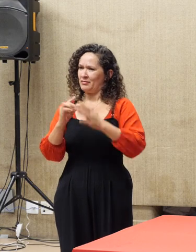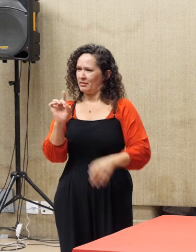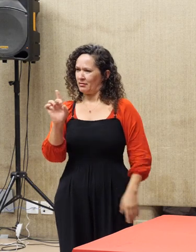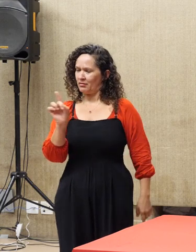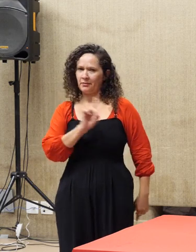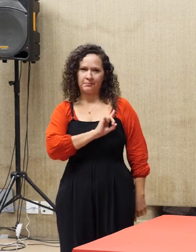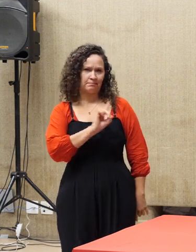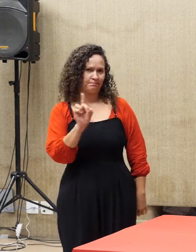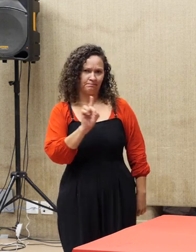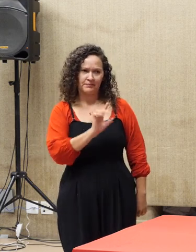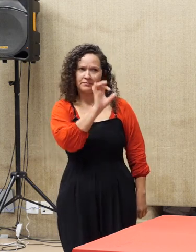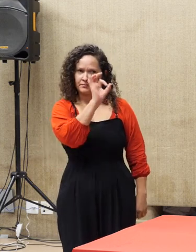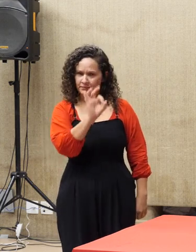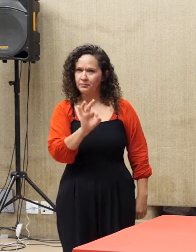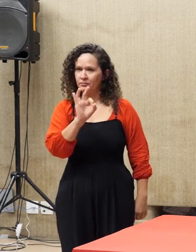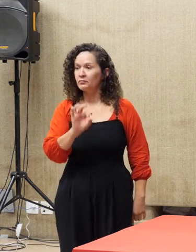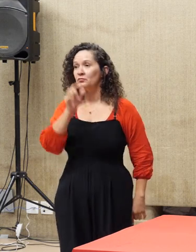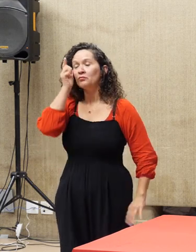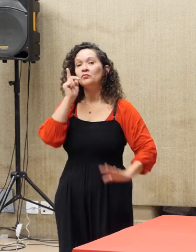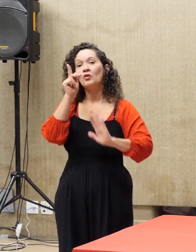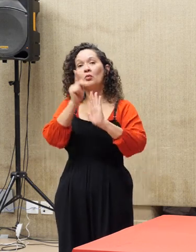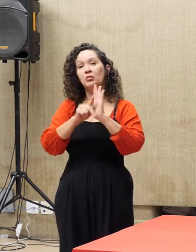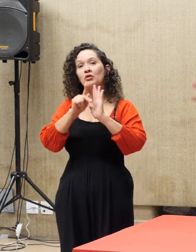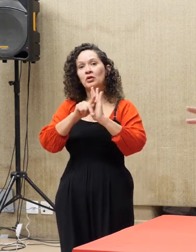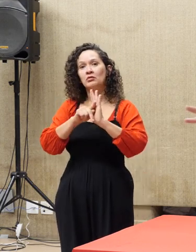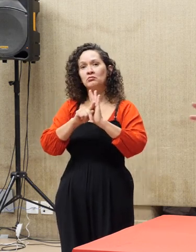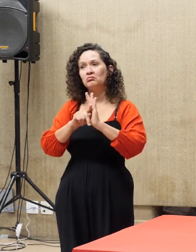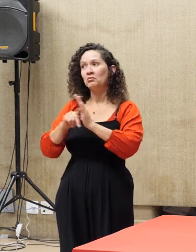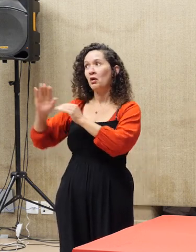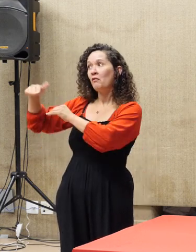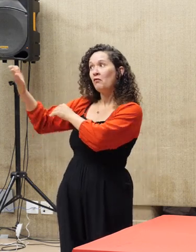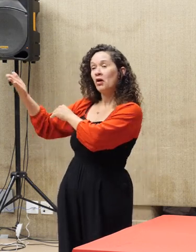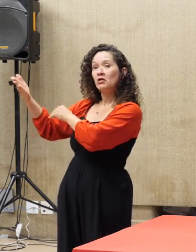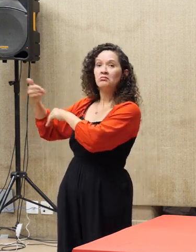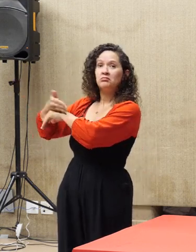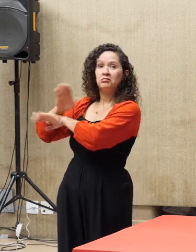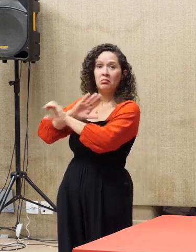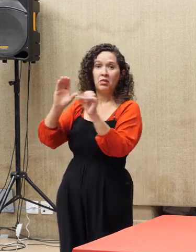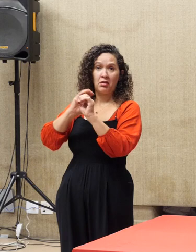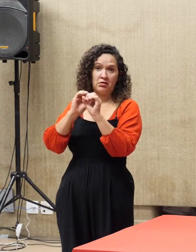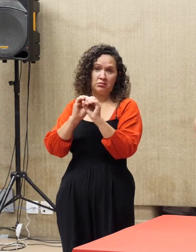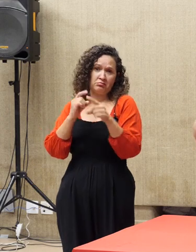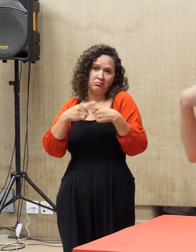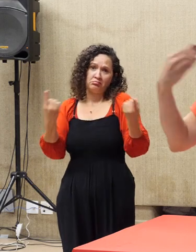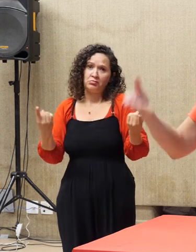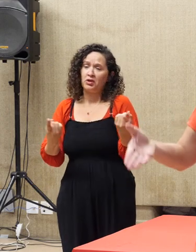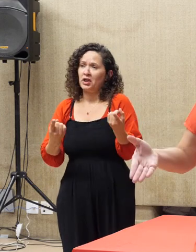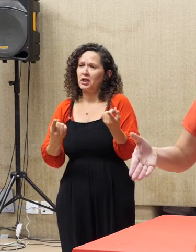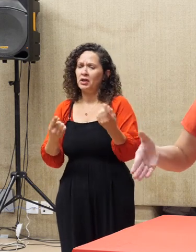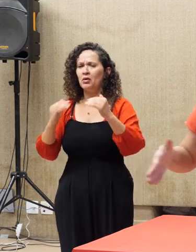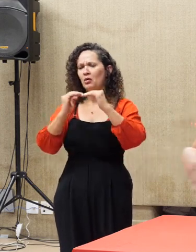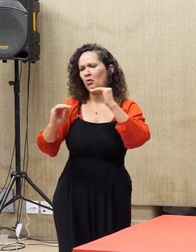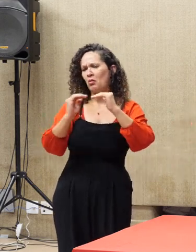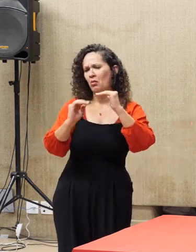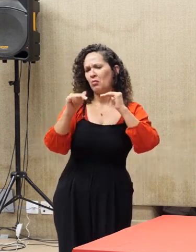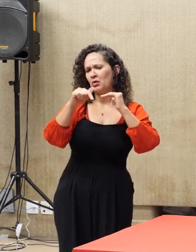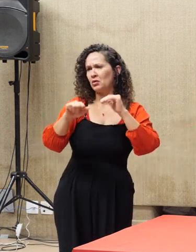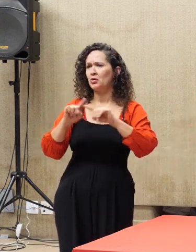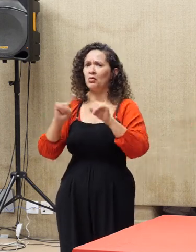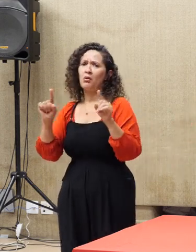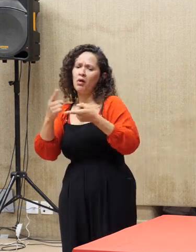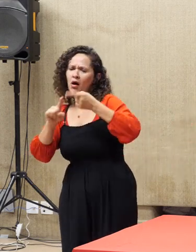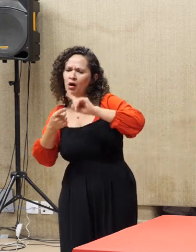guarda. Tá certo? Eu posso ter projetos que necessariamente não envolvem a guarda municipal, seja porque a guarda municipal não cabe lá, seja